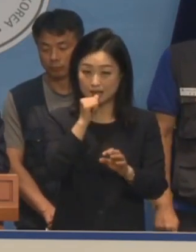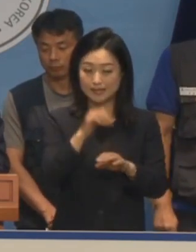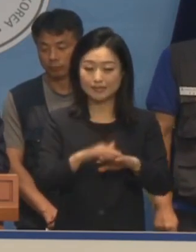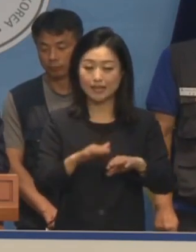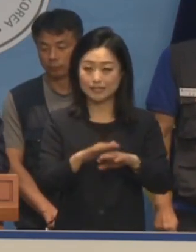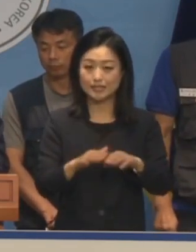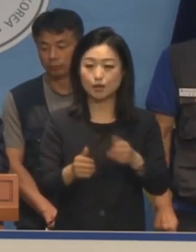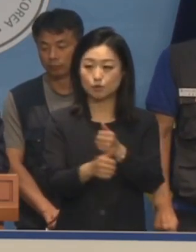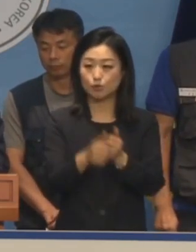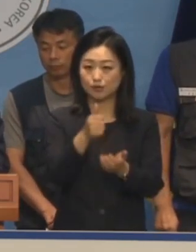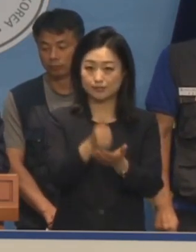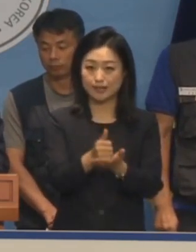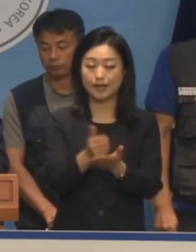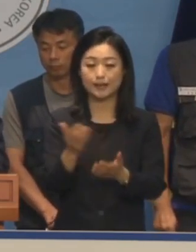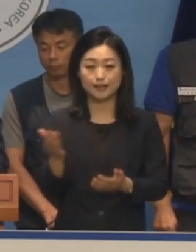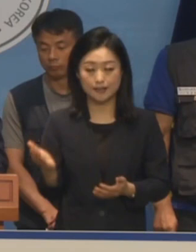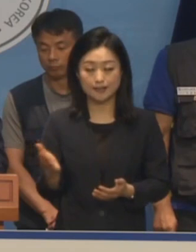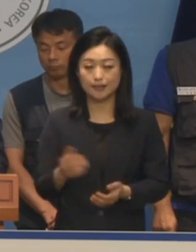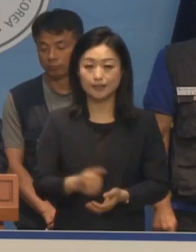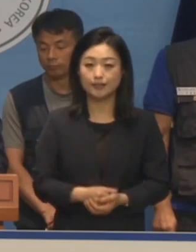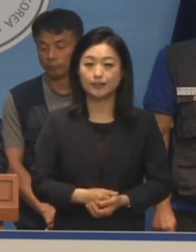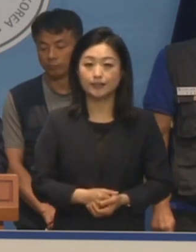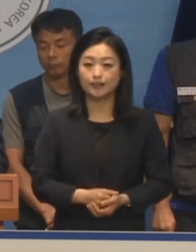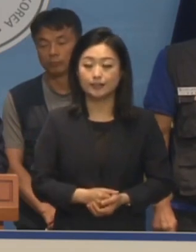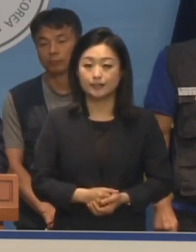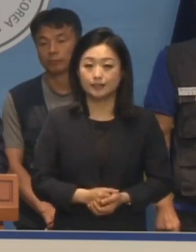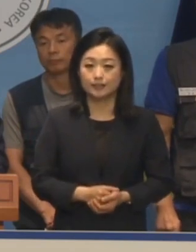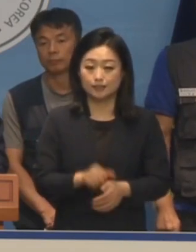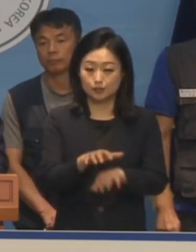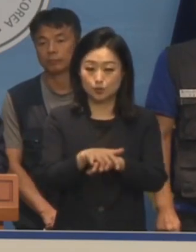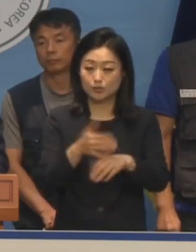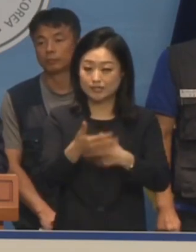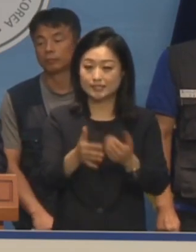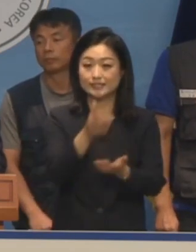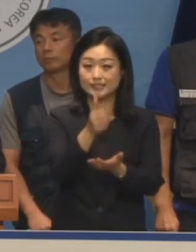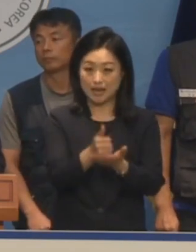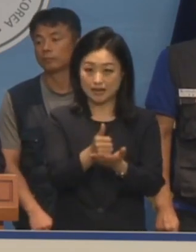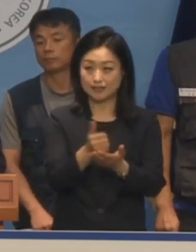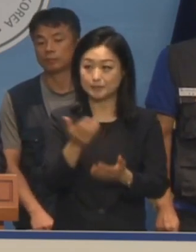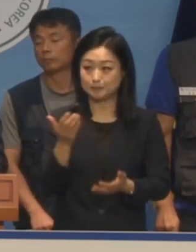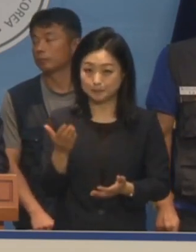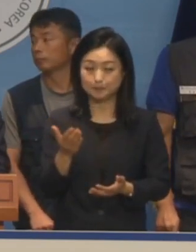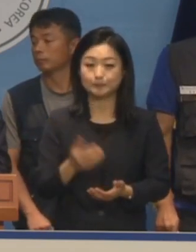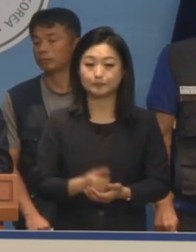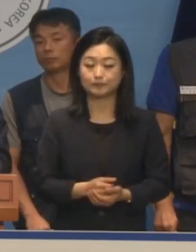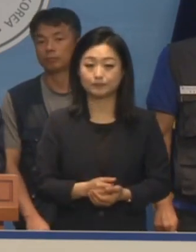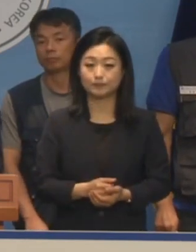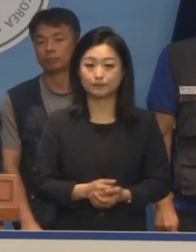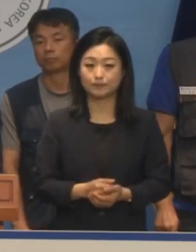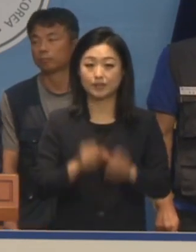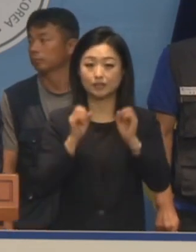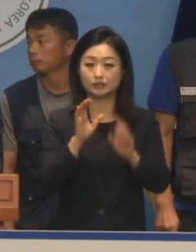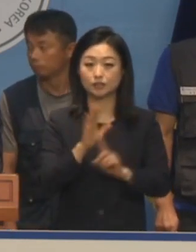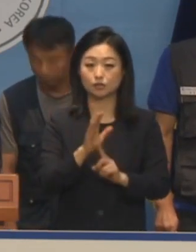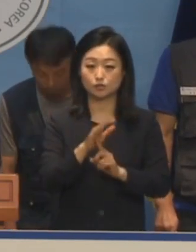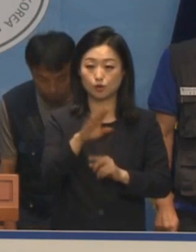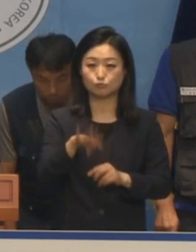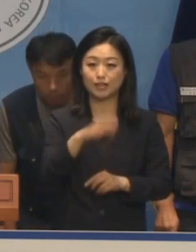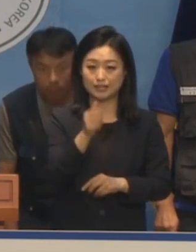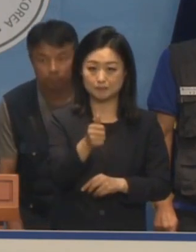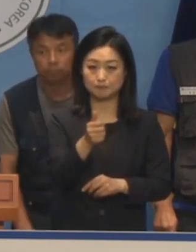위원장님 참석하셨습니다 김흥주 조직 실장님 최광모 선전 부장님